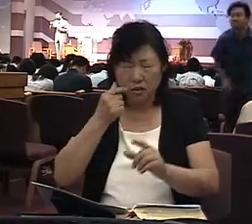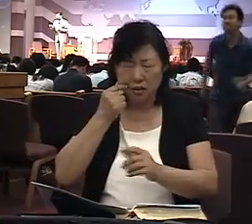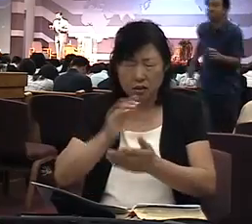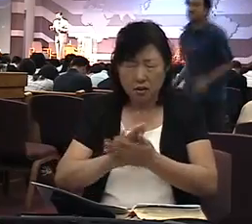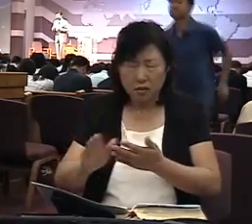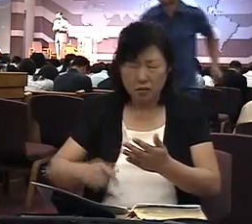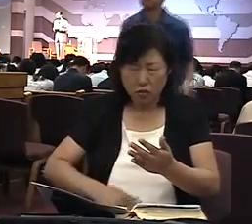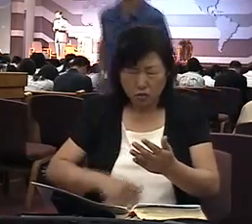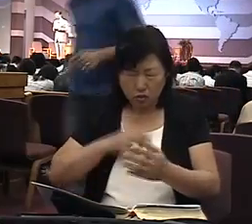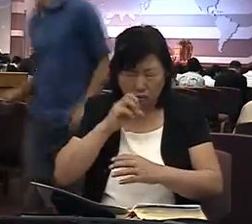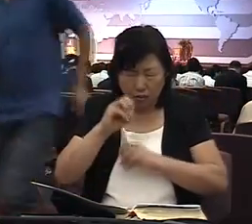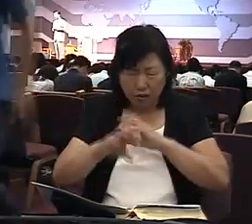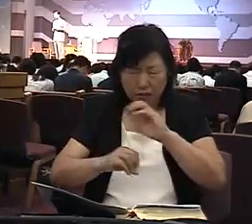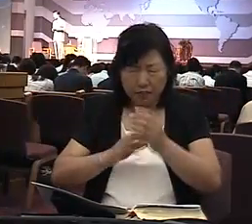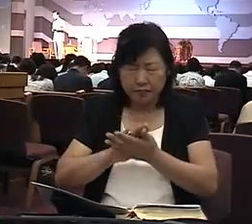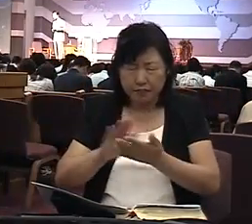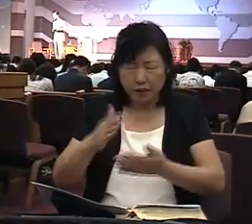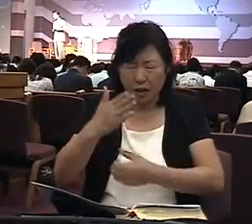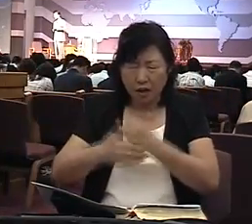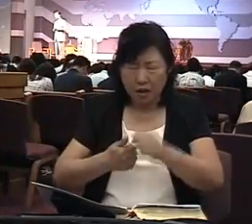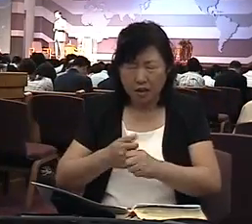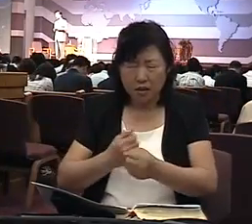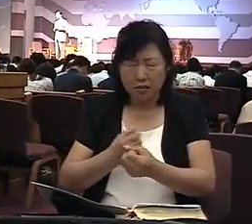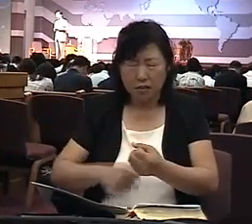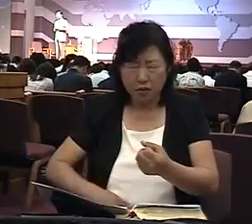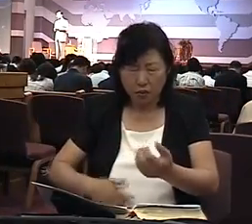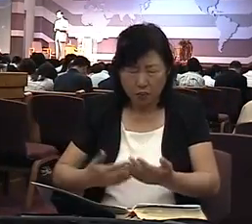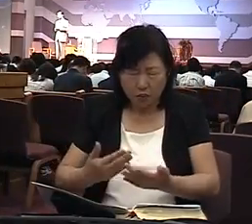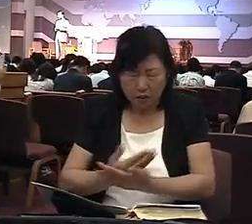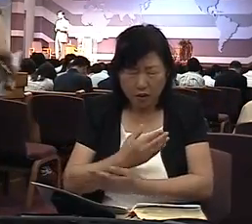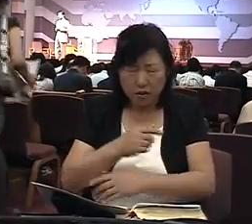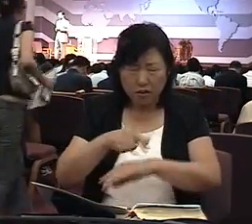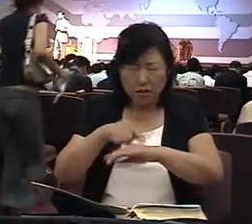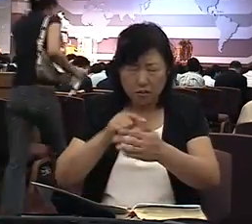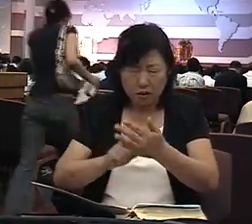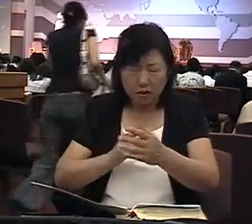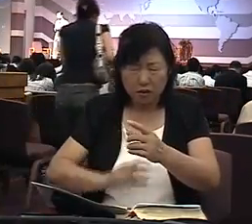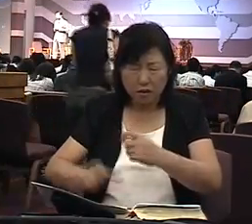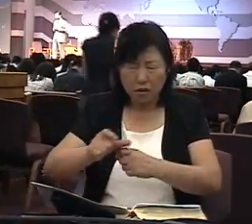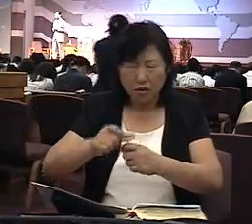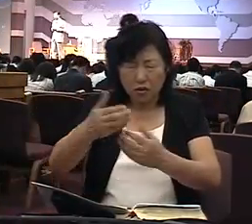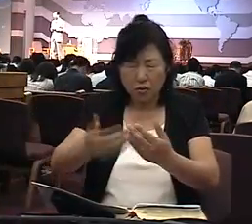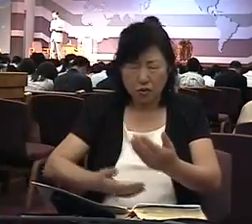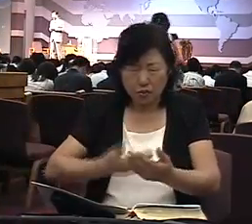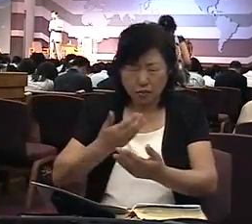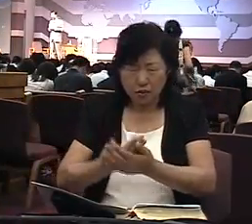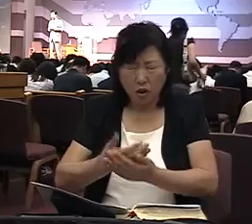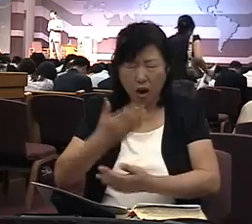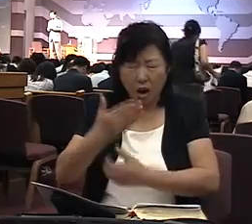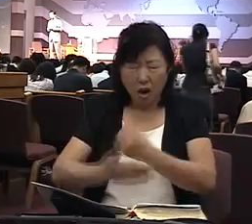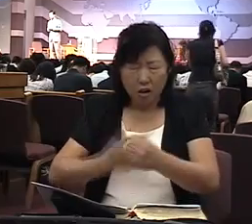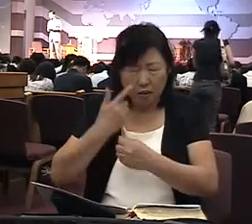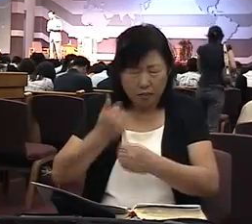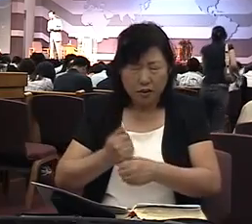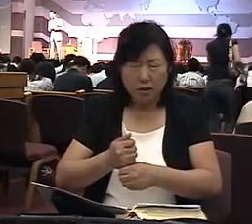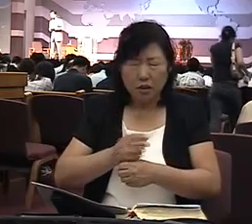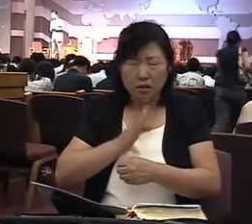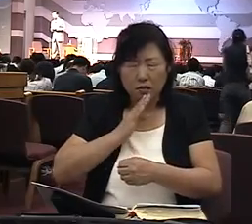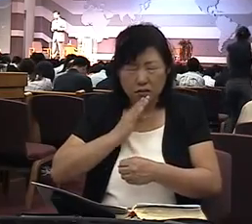아버지 주님 앞에 헌신된 삶, 나가지 못했던 것을 용서하여 주시옵소서. 아버지, 너무나 막연하게 훈련